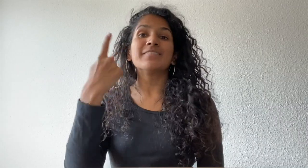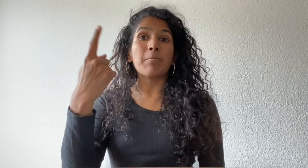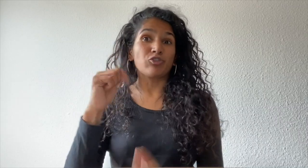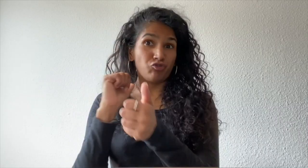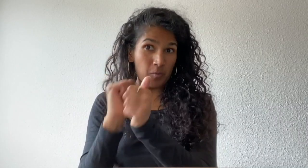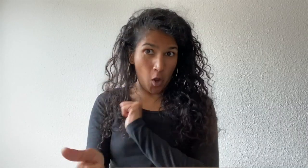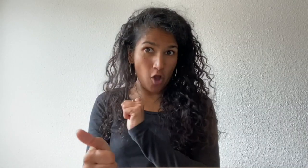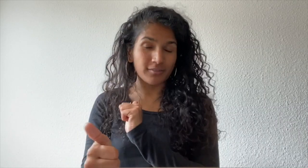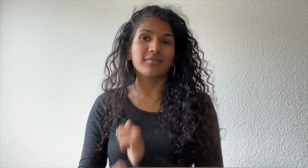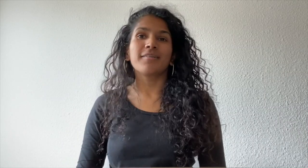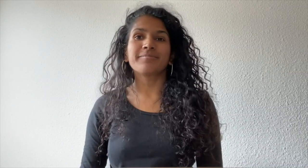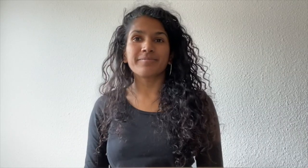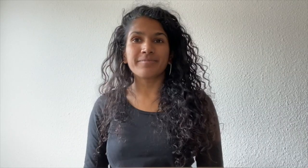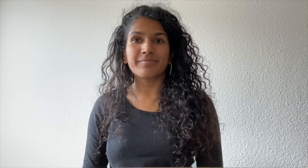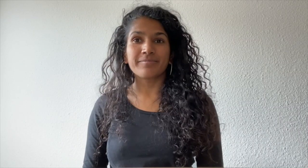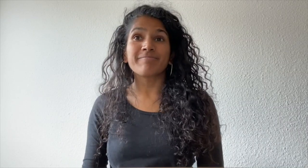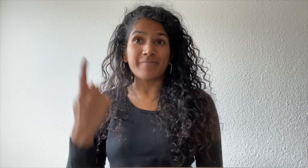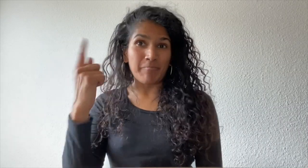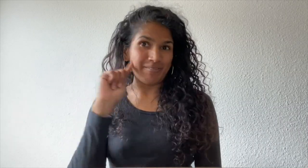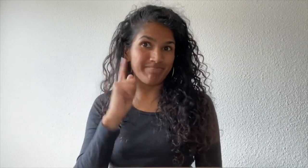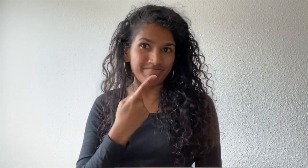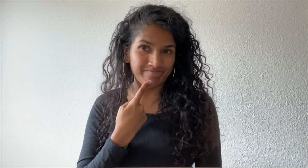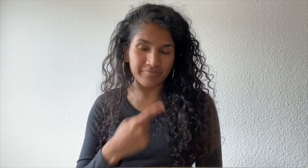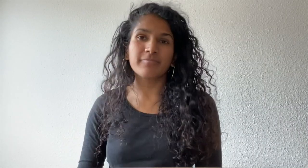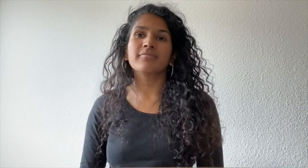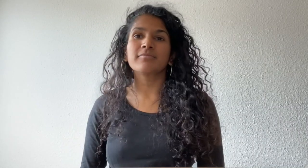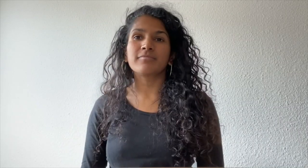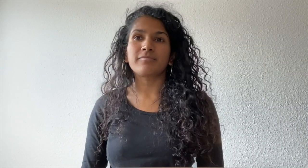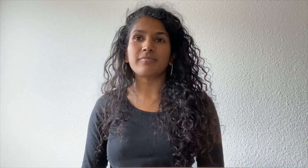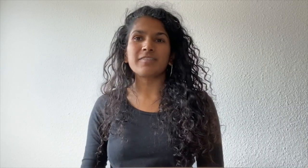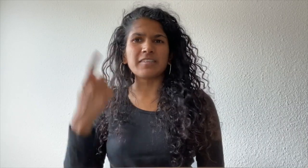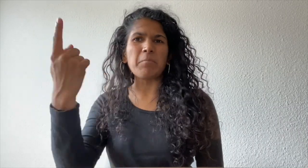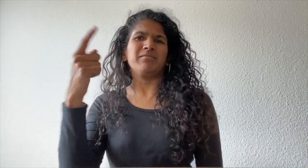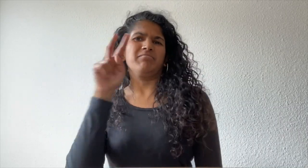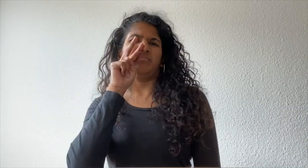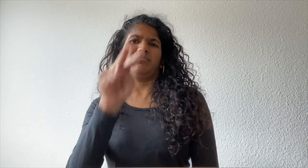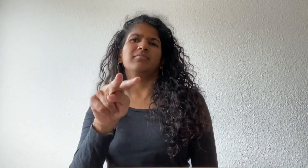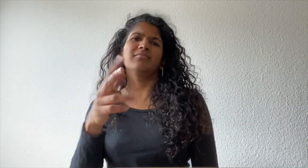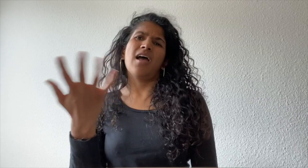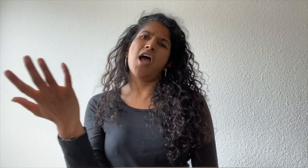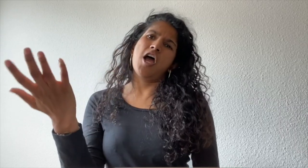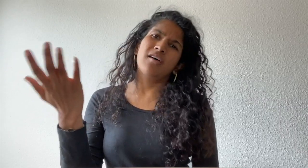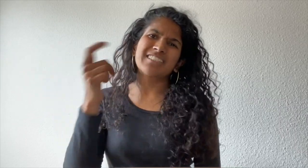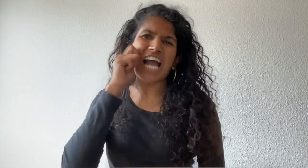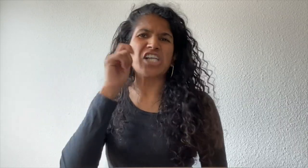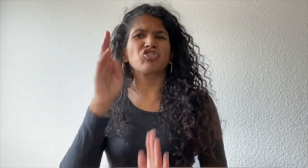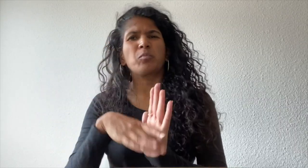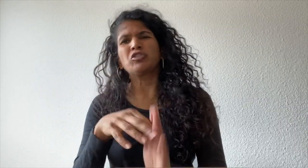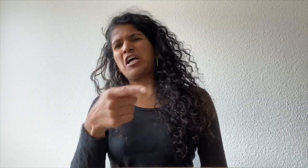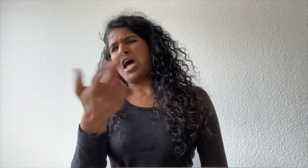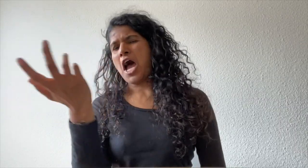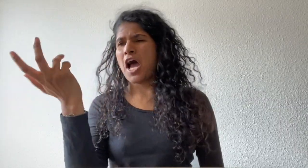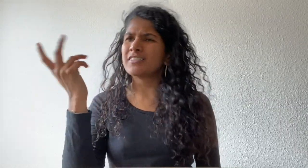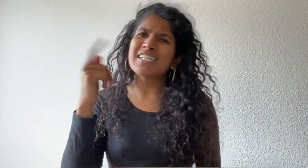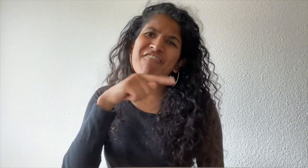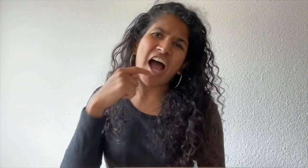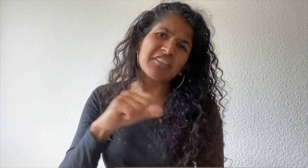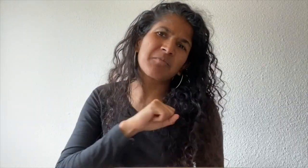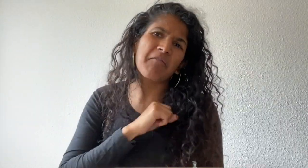Die Äußerung rechts ist von einem oder einer tauben Sportlerin. Diese Person konnte mit dem Begriff